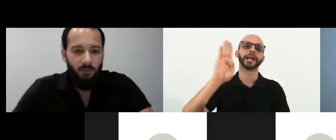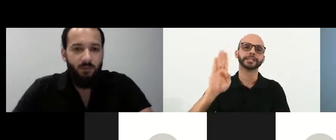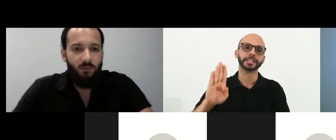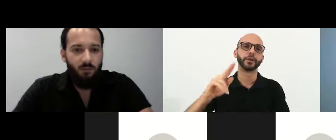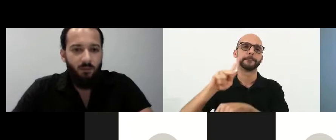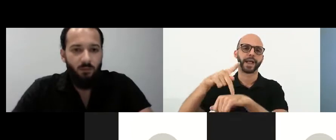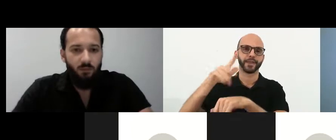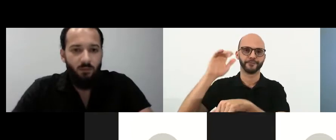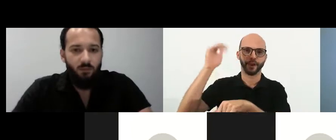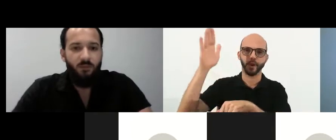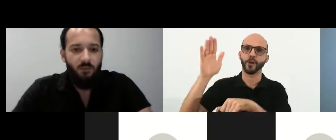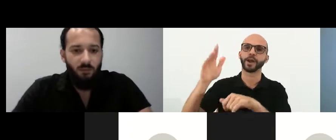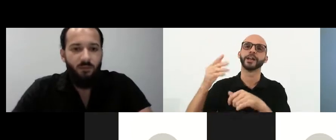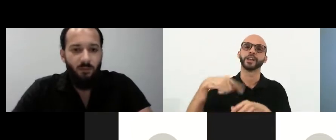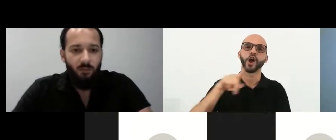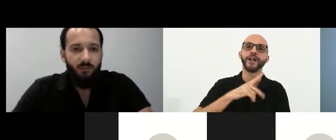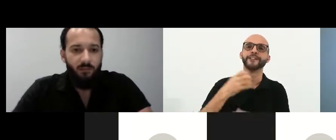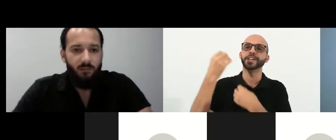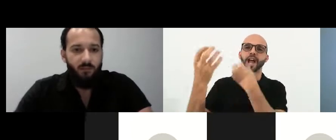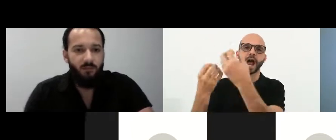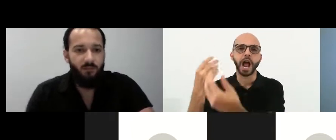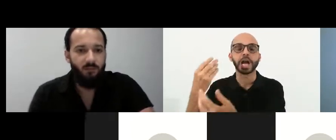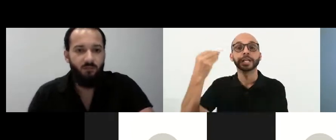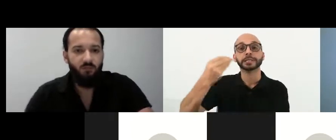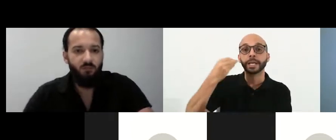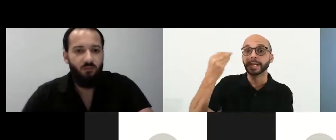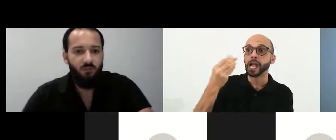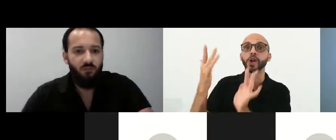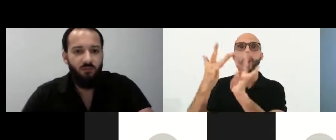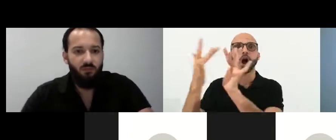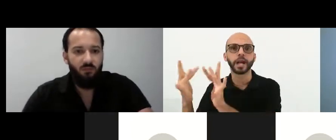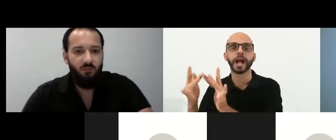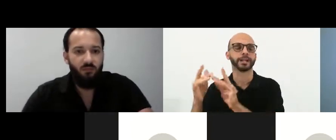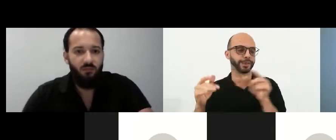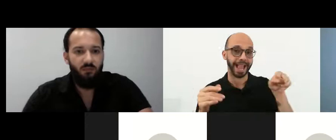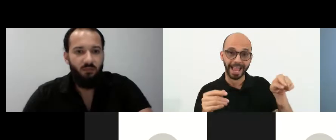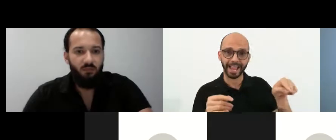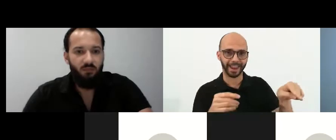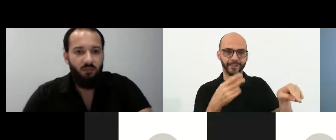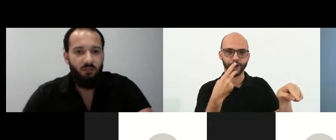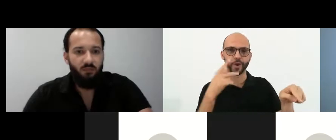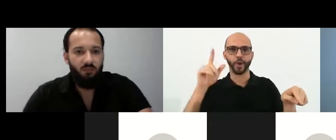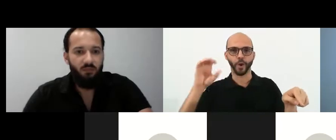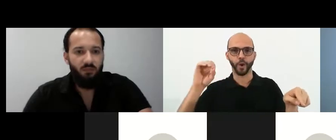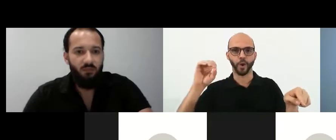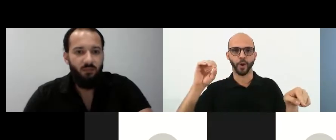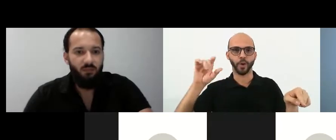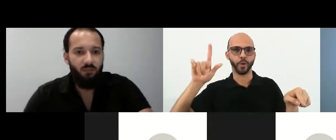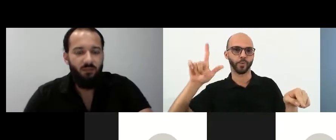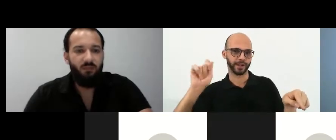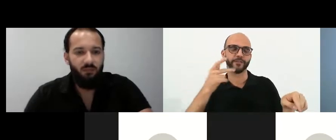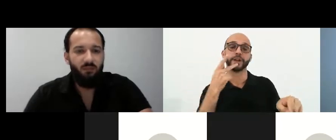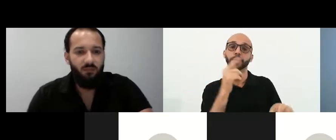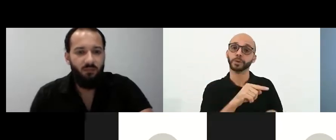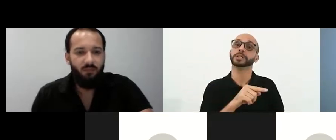na sociedade, das palestras aqui no Brasil e nos países afora, como que essas informações, o contato, a interação, ela